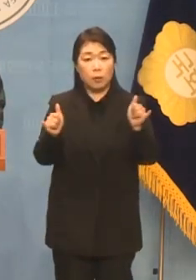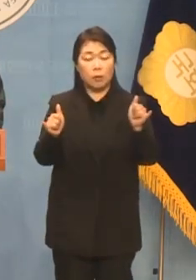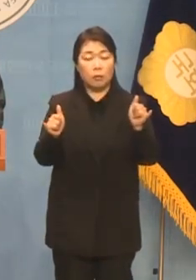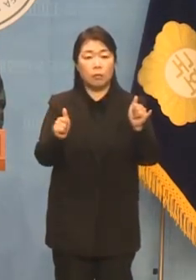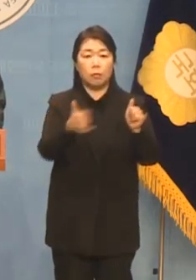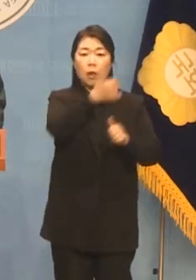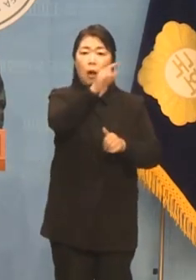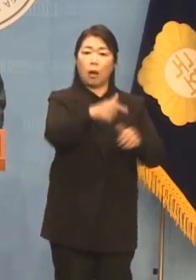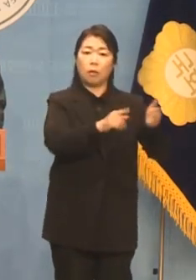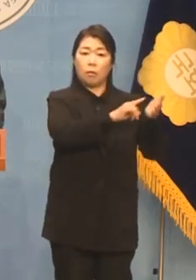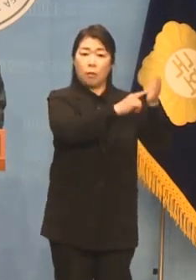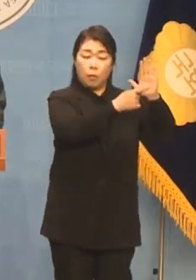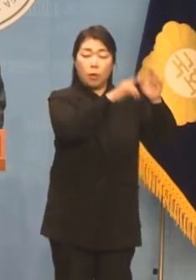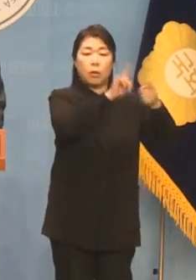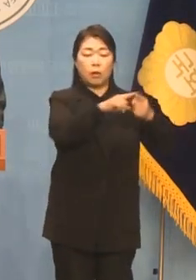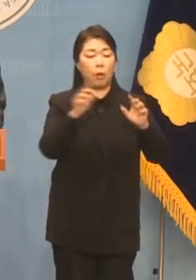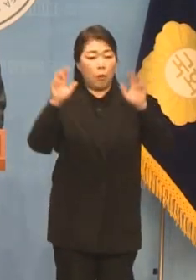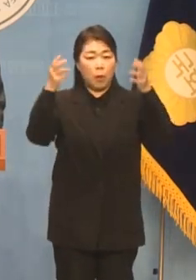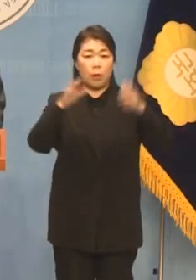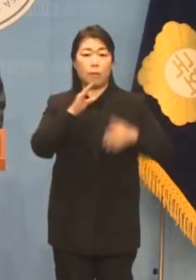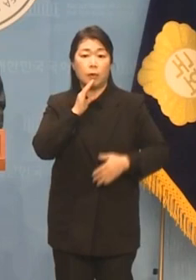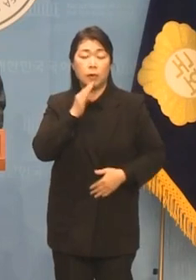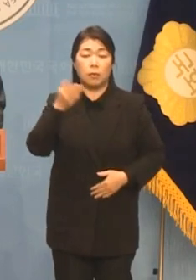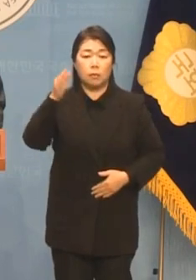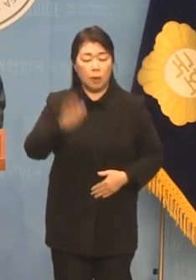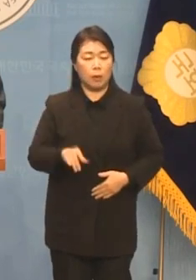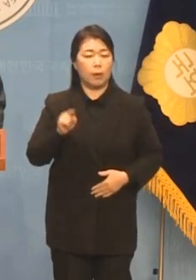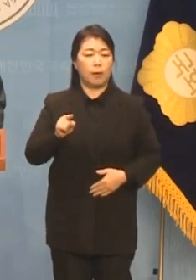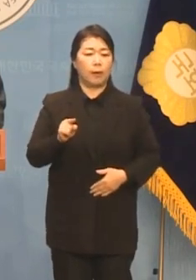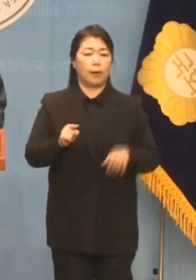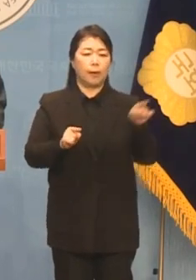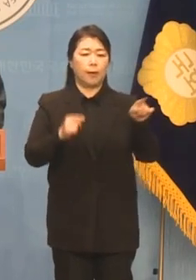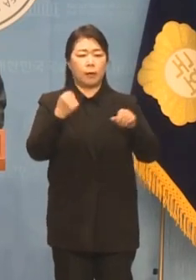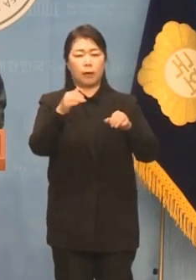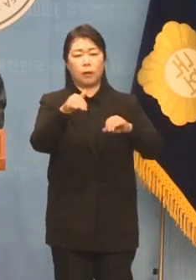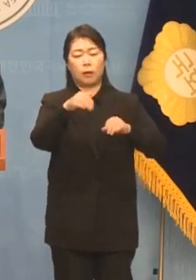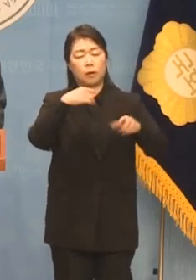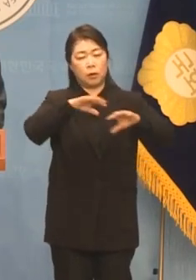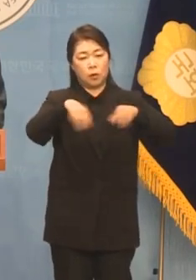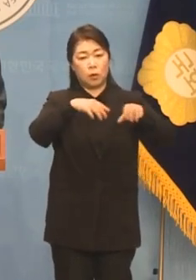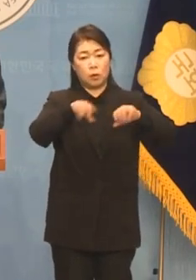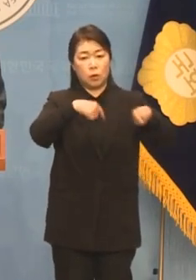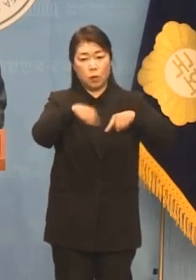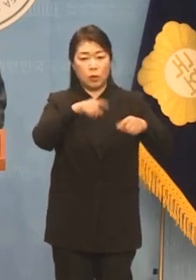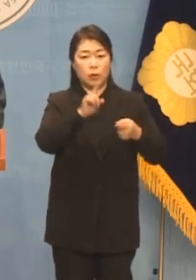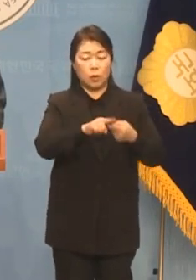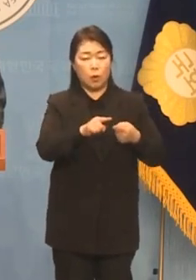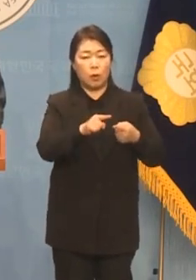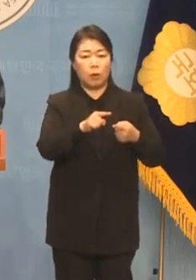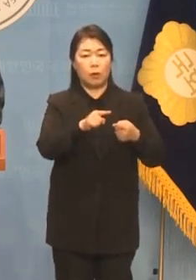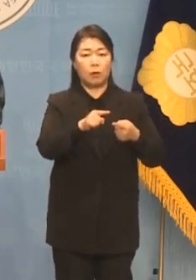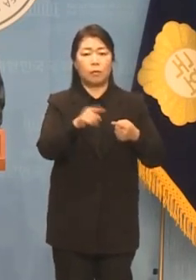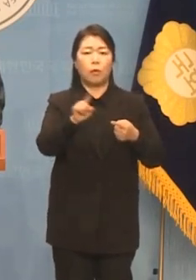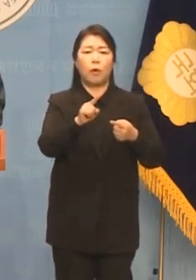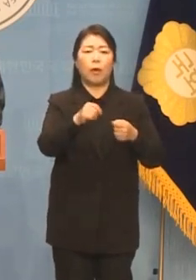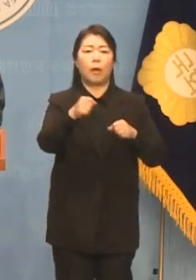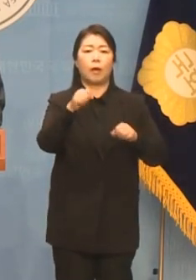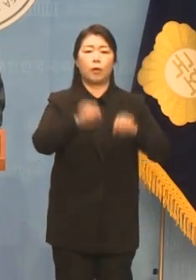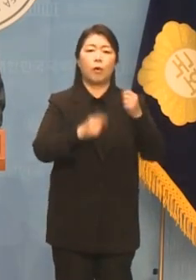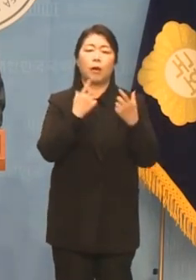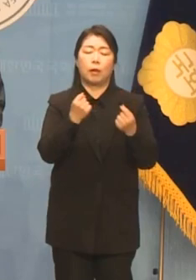입장을 밝히면서도 다분이 정략적인 목리를 부리는 기자 회견을 했습니다 지난